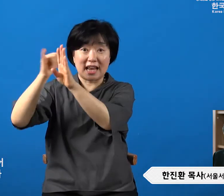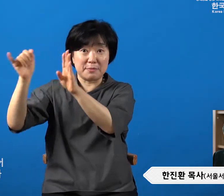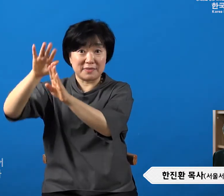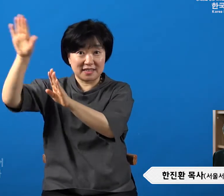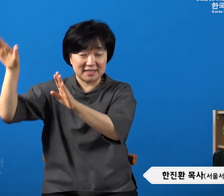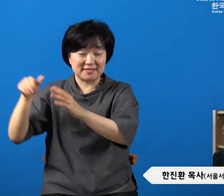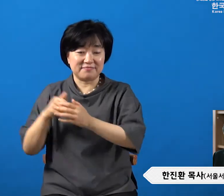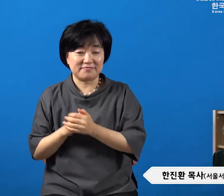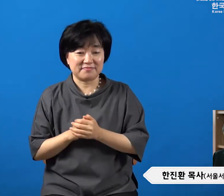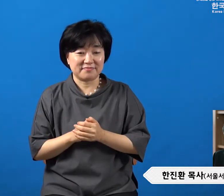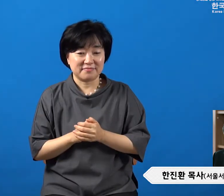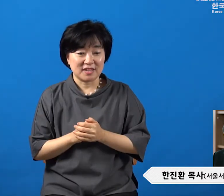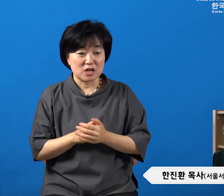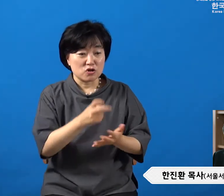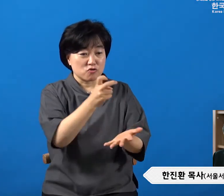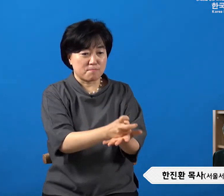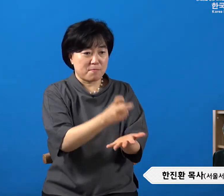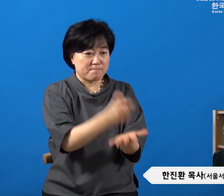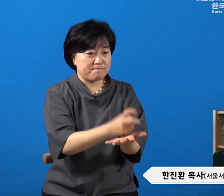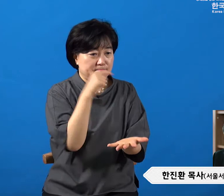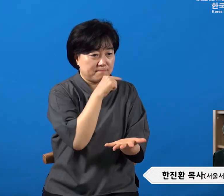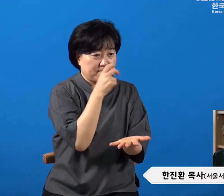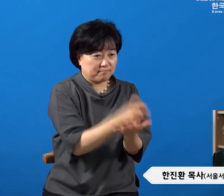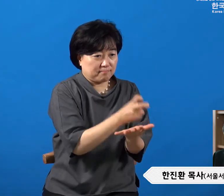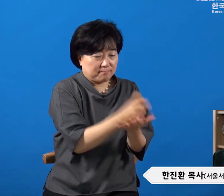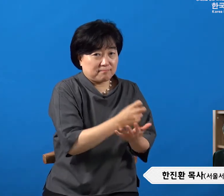율법주의자들보다도 율법을 더 잘 지킬 수 있습니다.